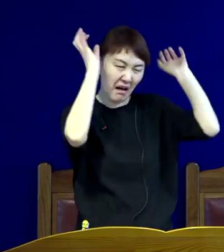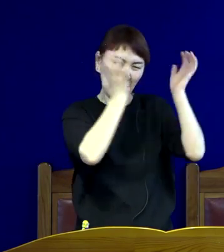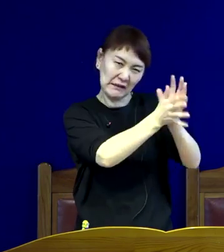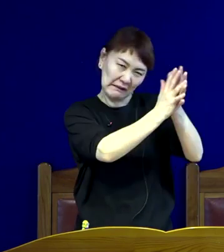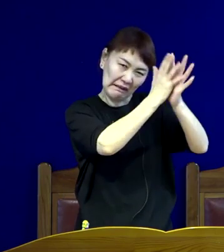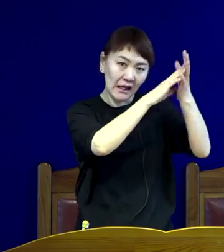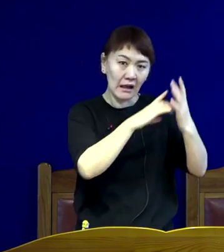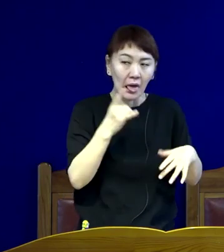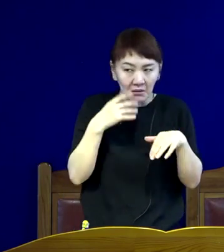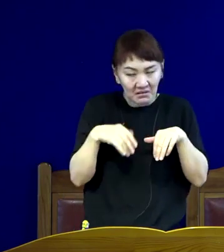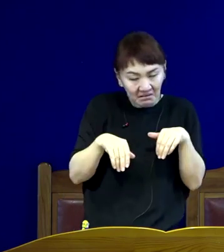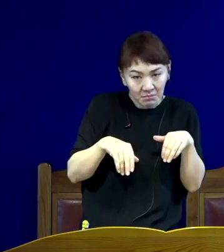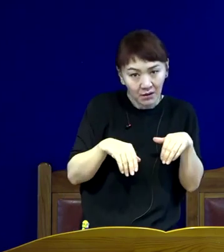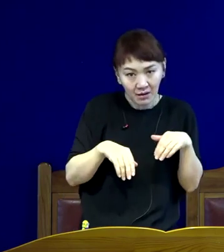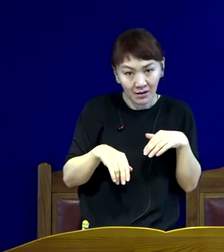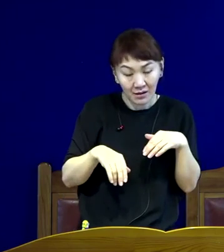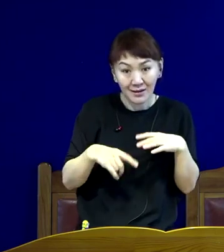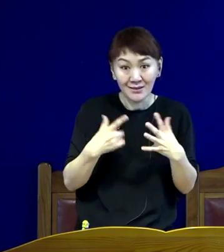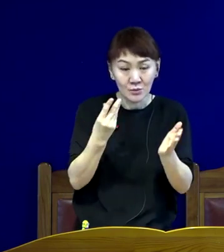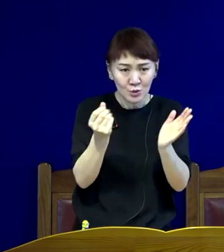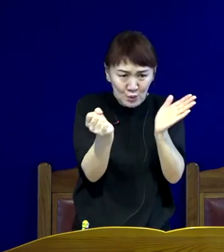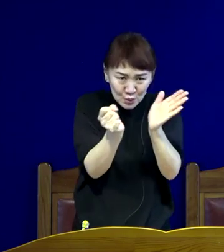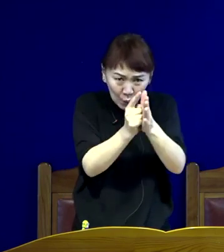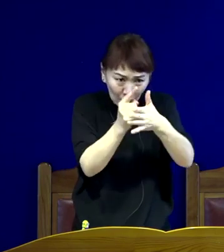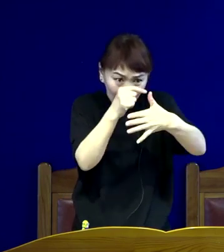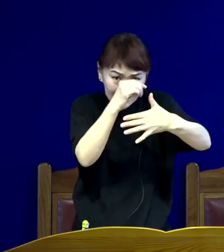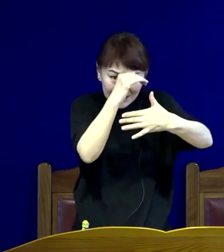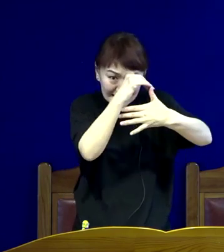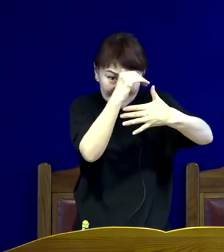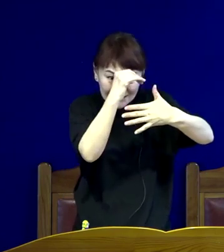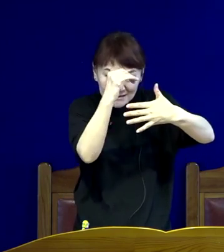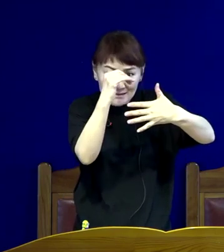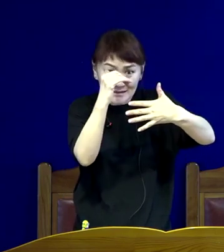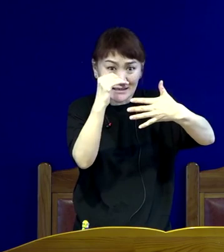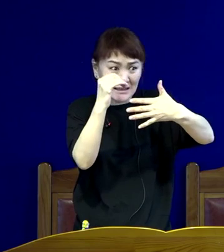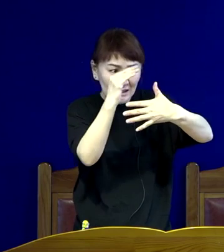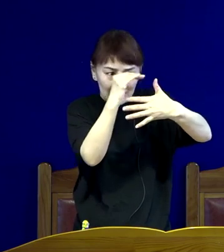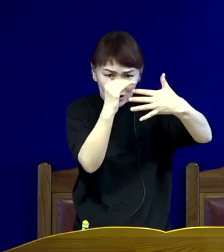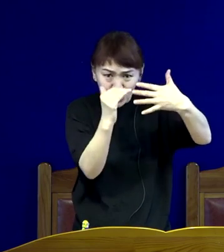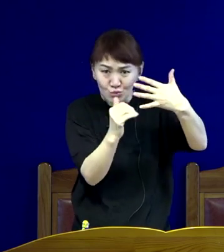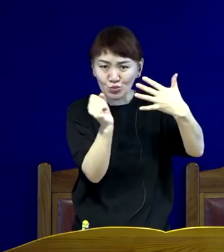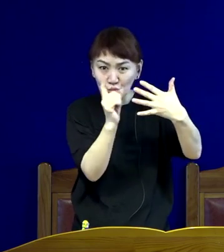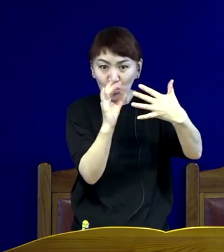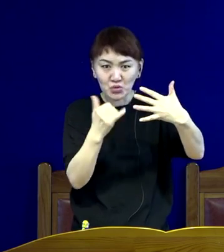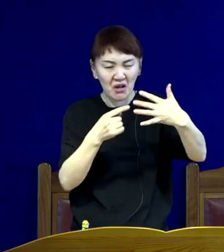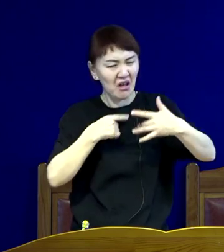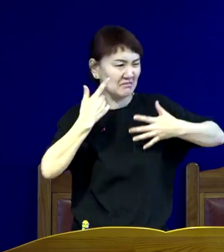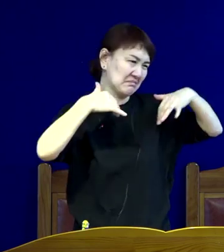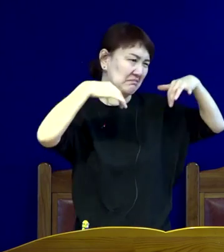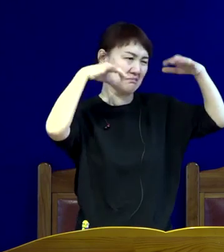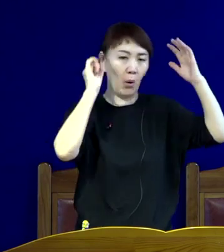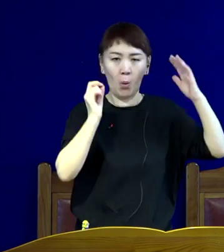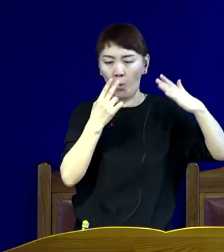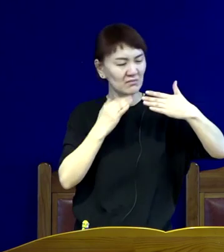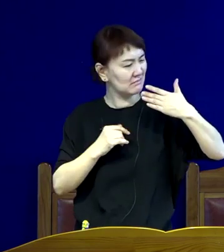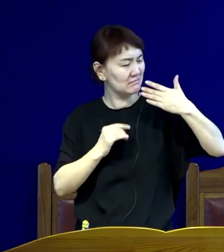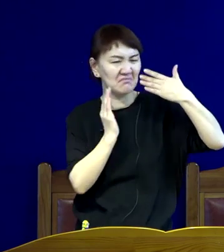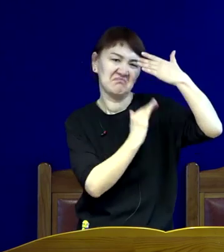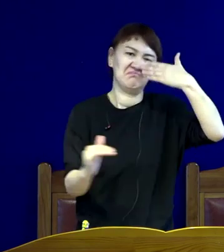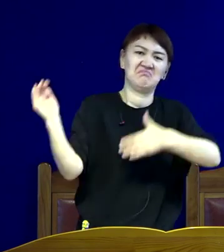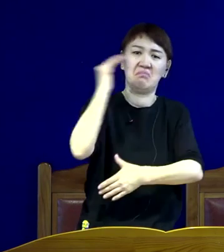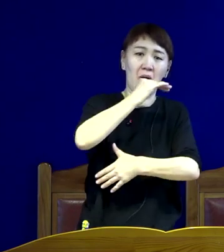байдаг. Тэгээ нөгөө хамгийн чухал дистрал дээр очиж хүүхд нь очижтдаг. Тэгэхээр хүүхдийн хүмүүжил тэр чигээрээ